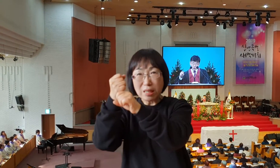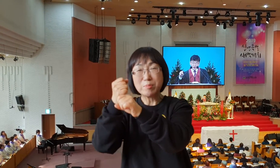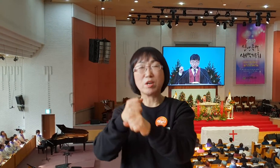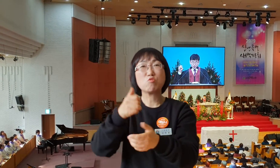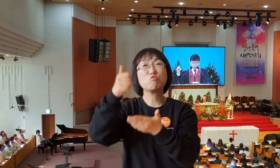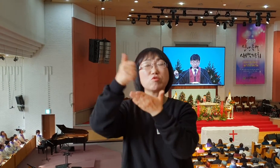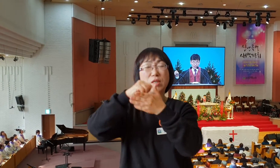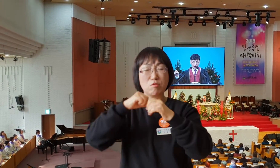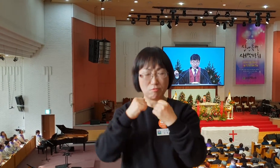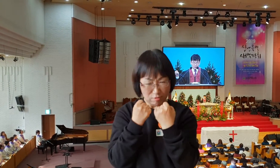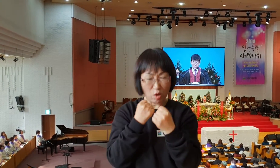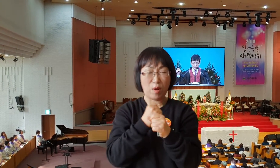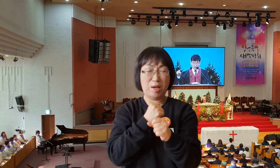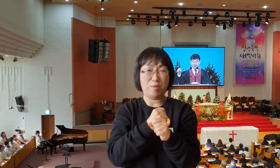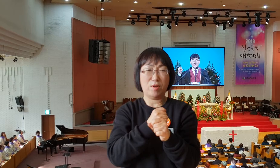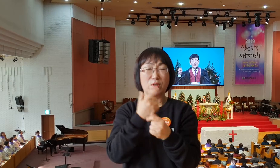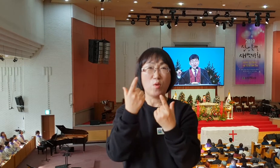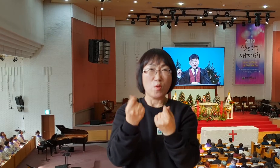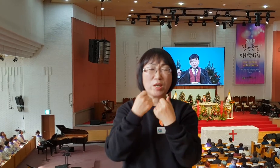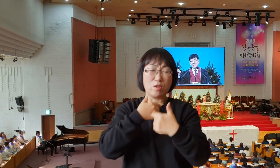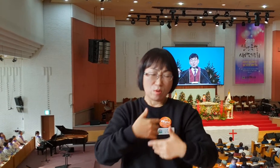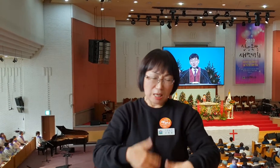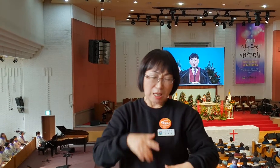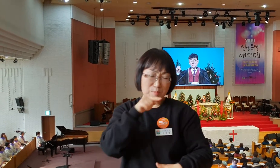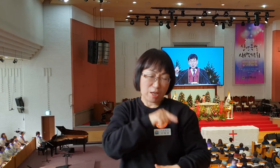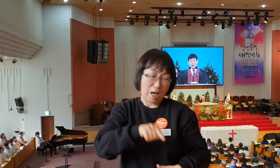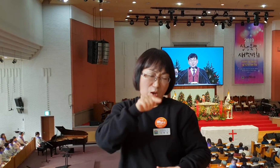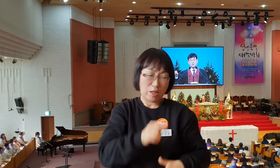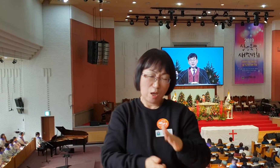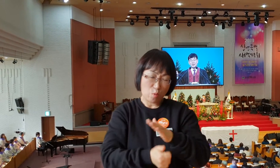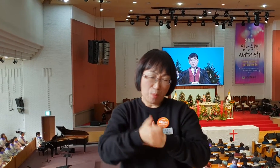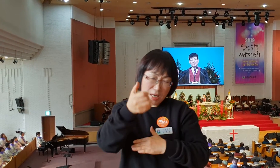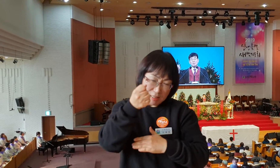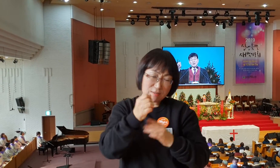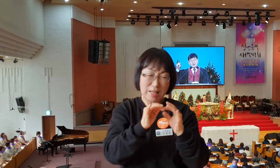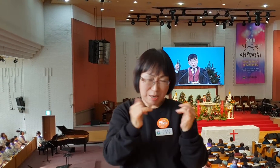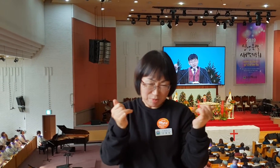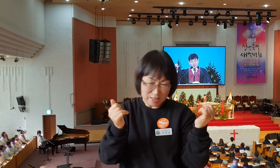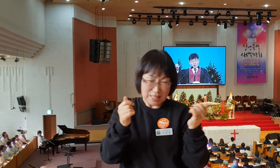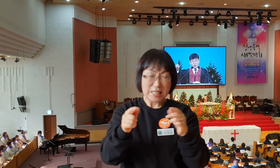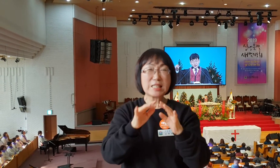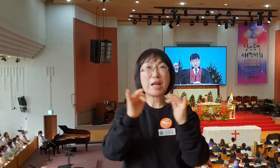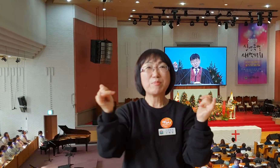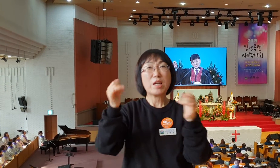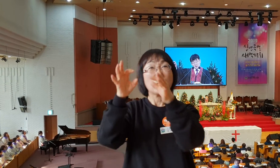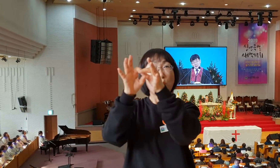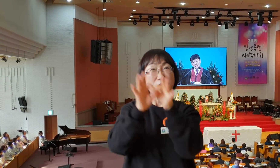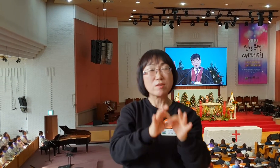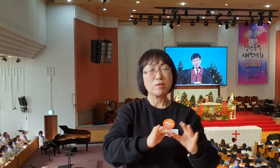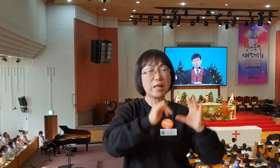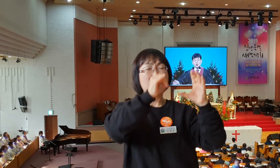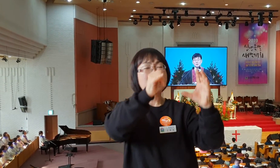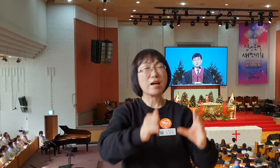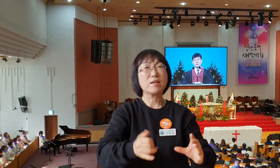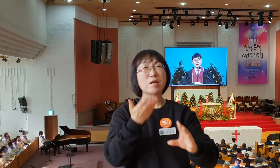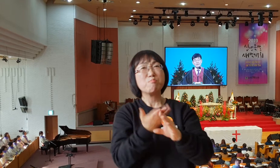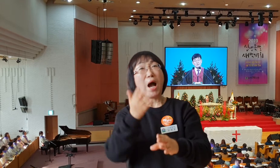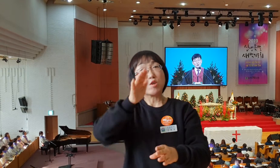죽기에 순종하며 그렇게 연약함 가운데도 소망을 풍는 사람들은 이 사람들을 통해서 세상은